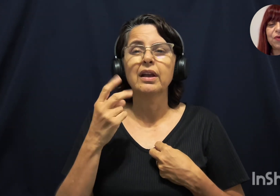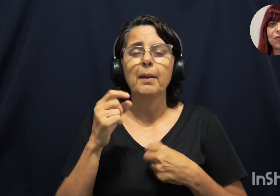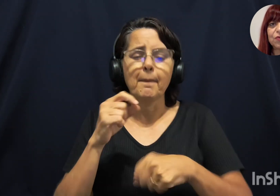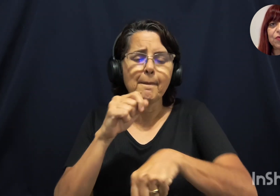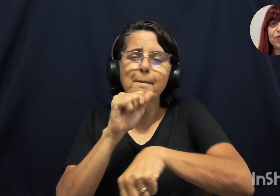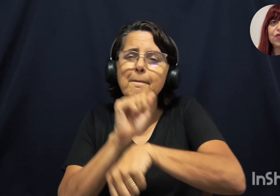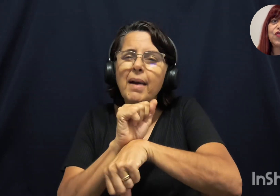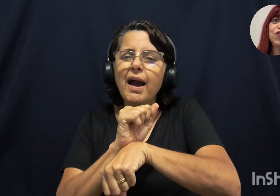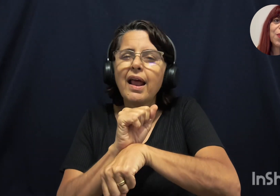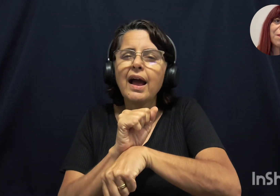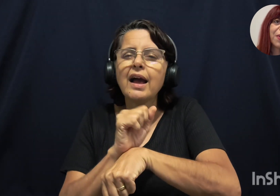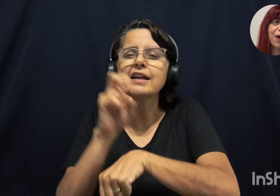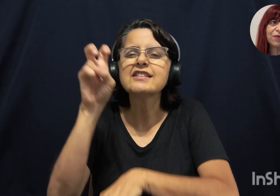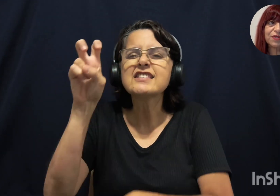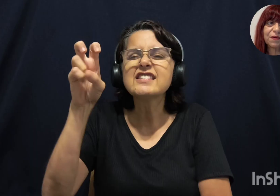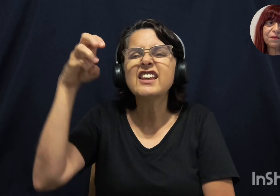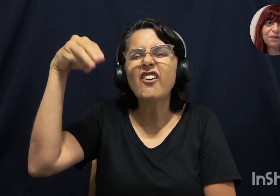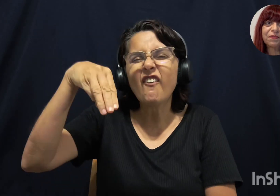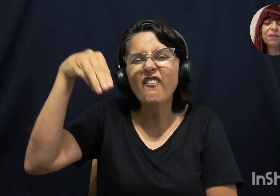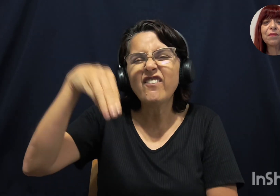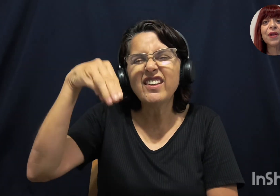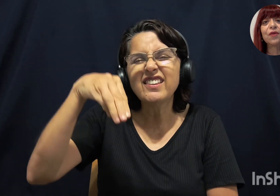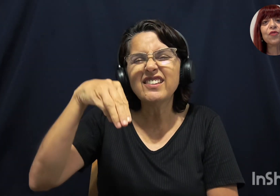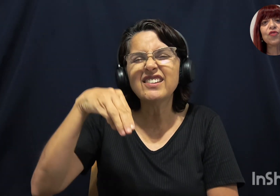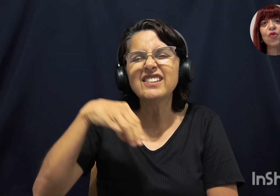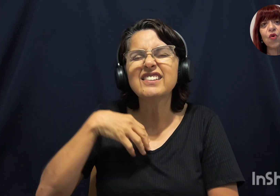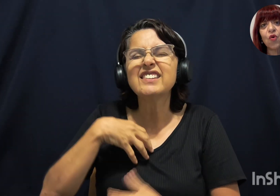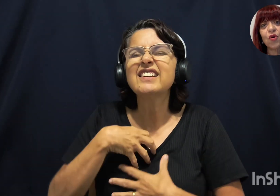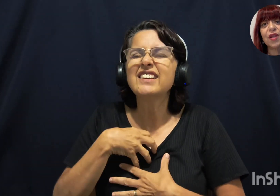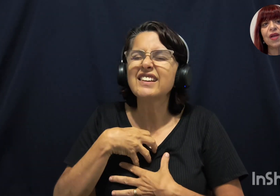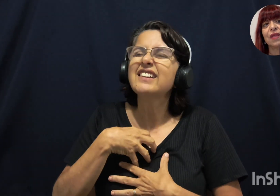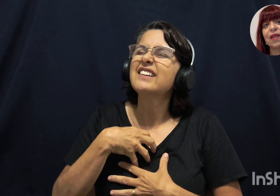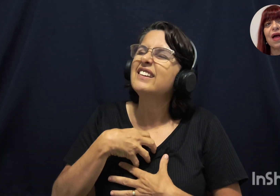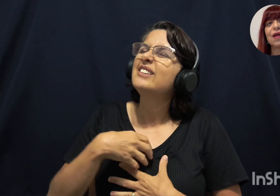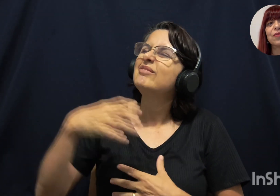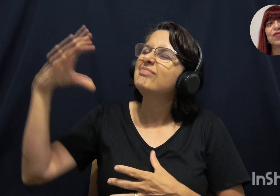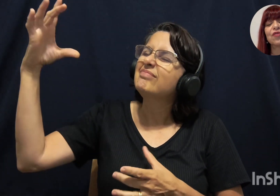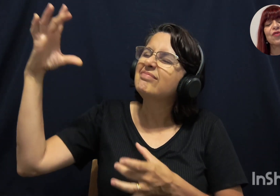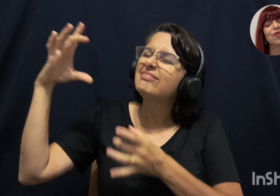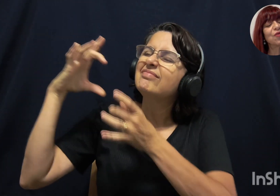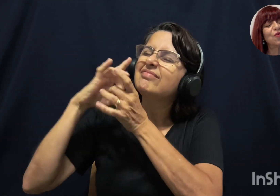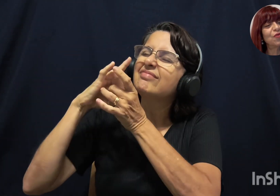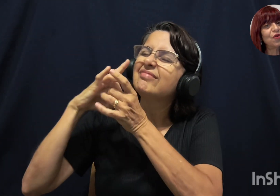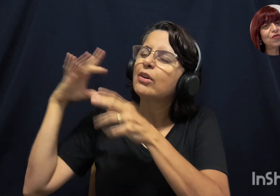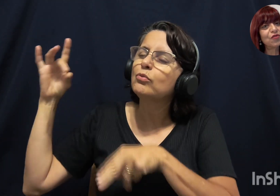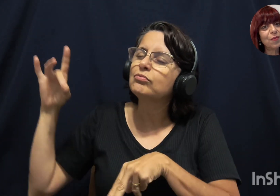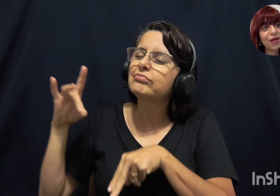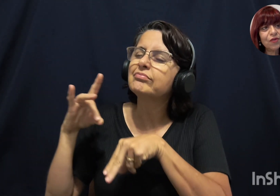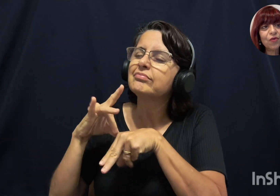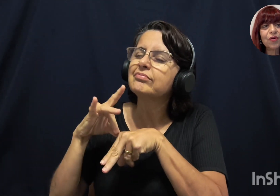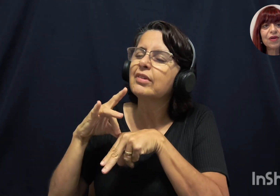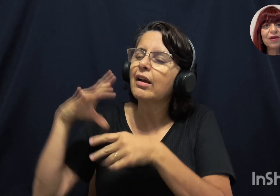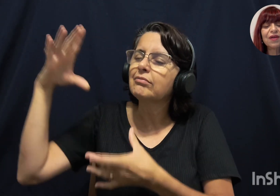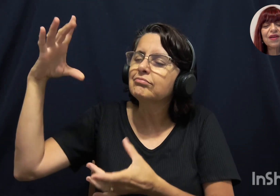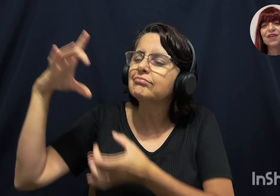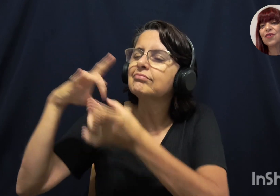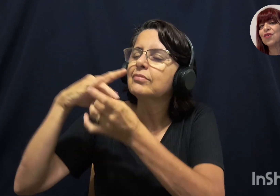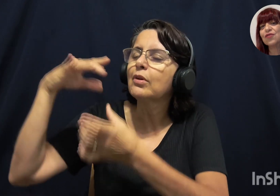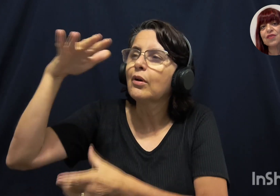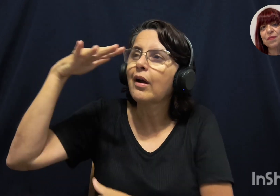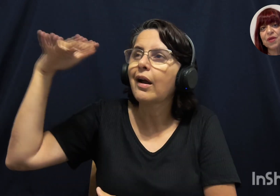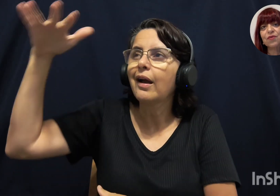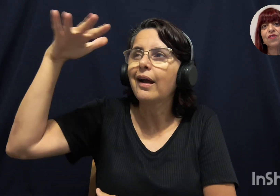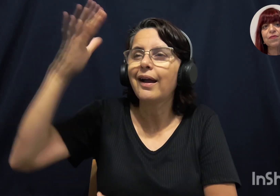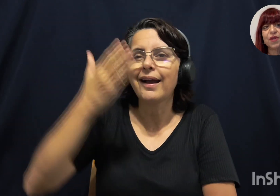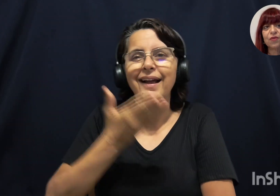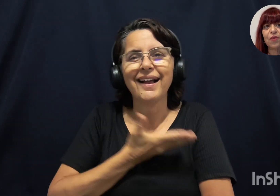5 minutos de uma pausa para nos conectarmos com o nosso mentor,